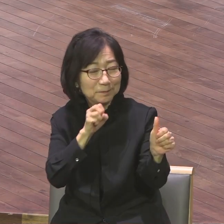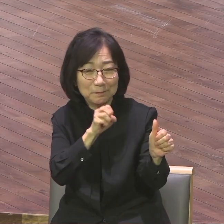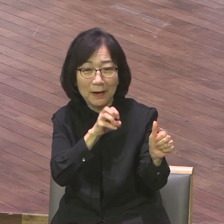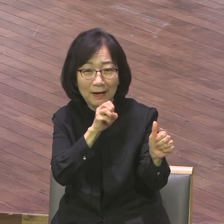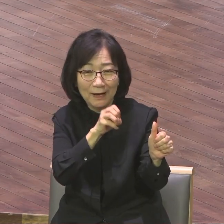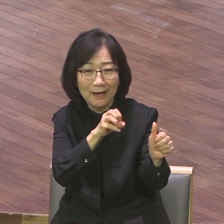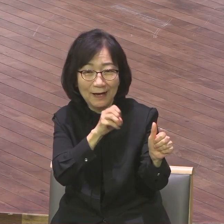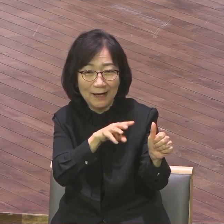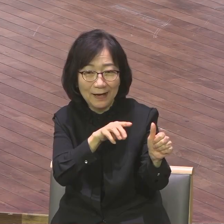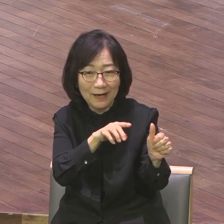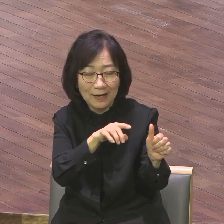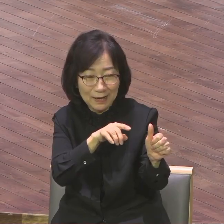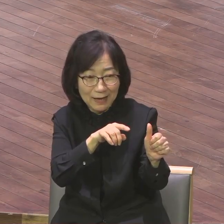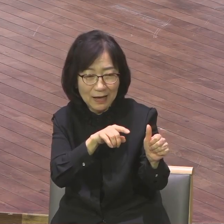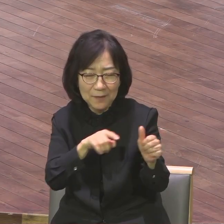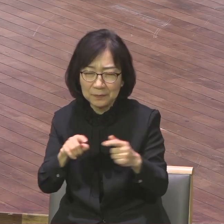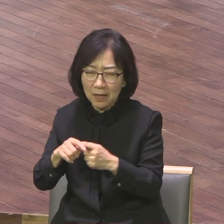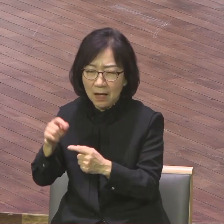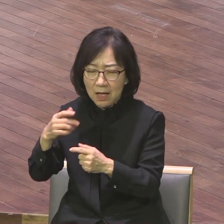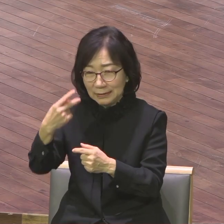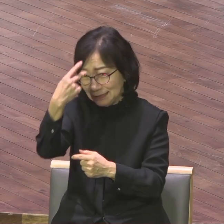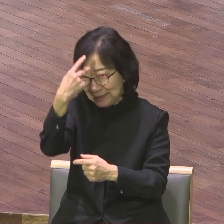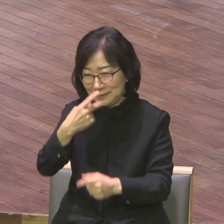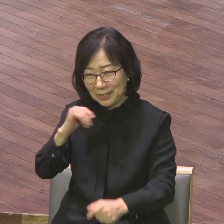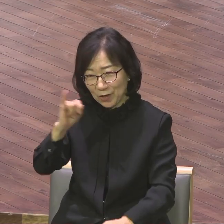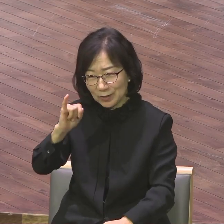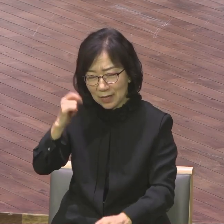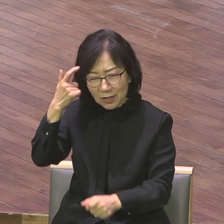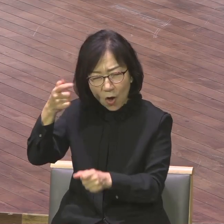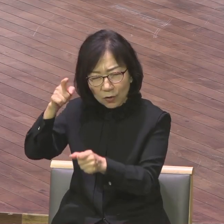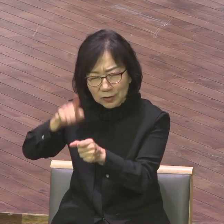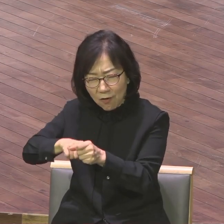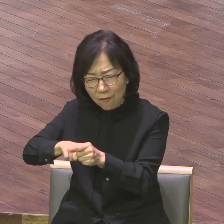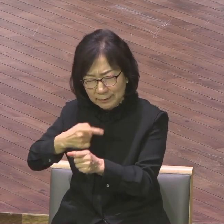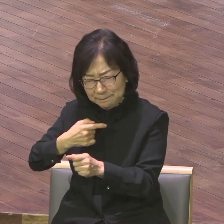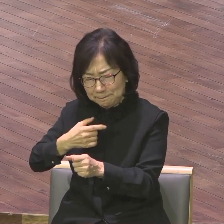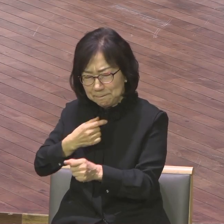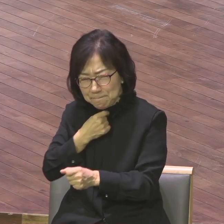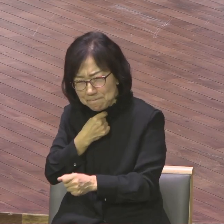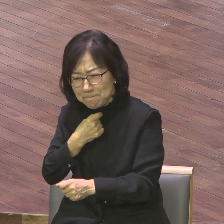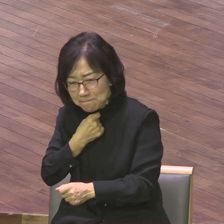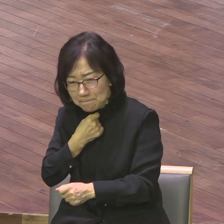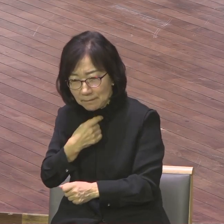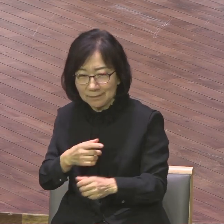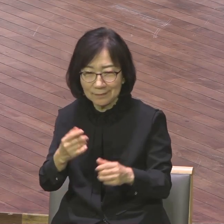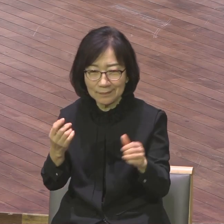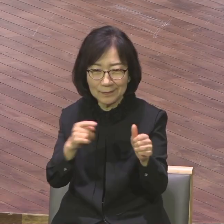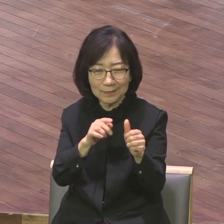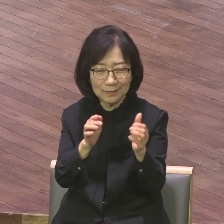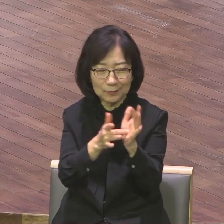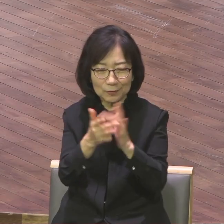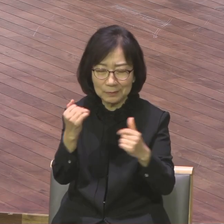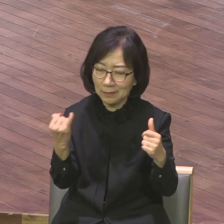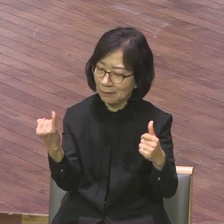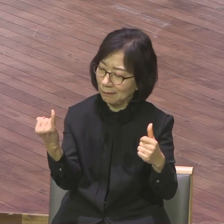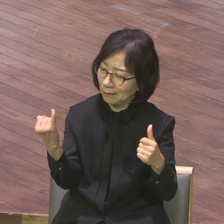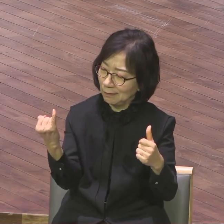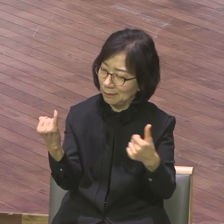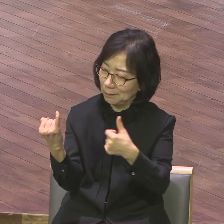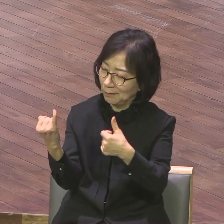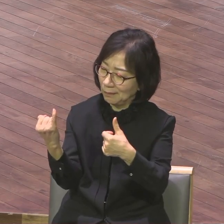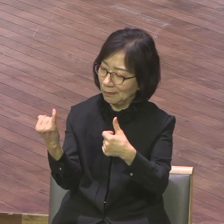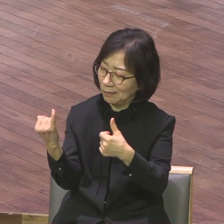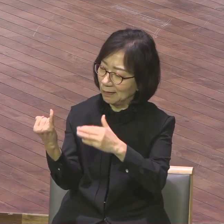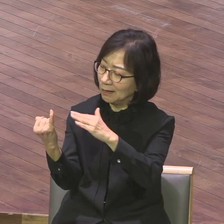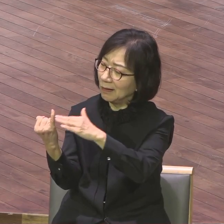여자의 영적 열망에 대해서 예수님께서는 더 이상 기다리지 아니하시고 예수님